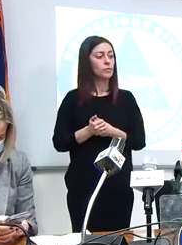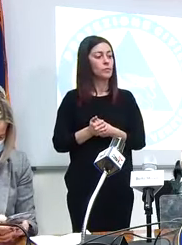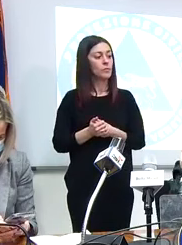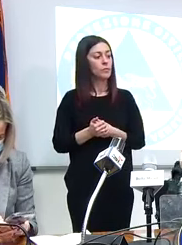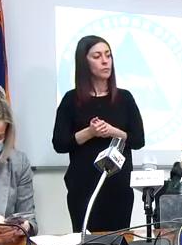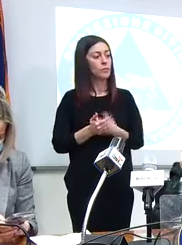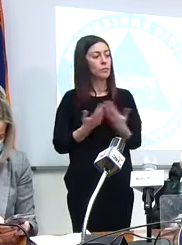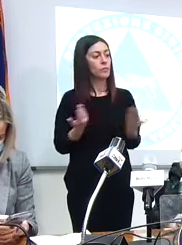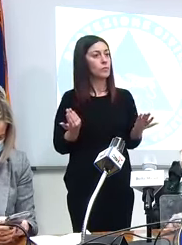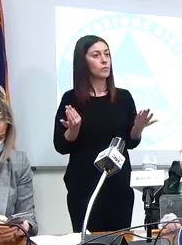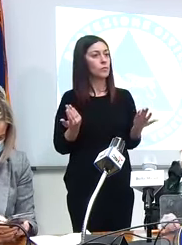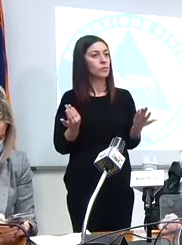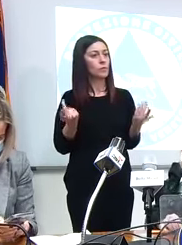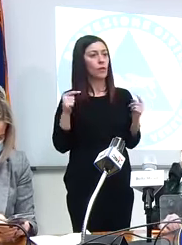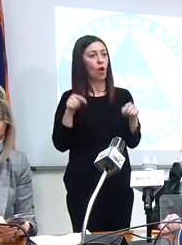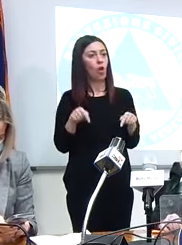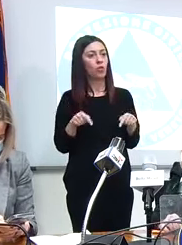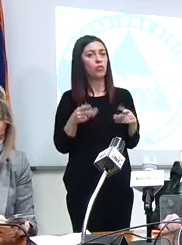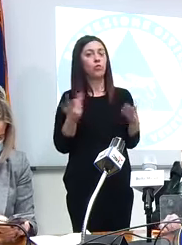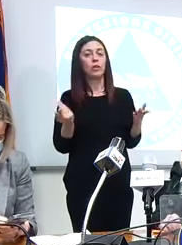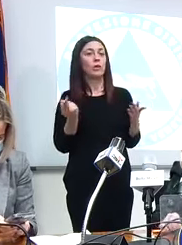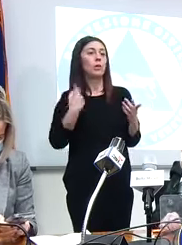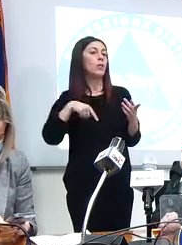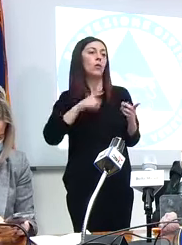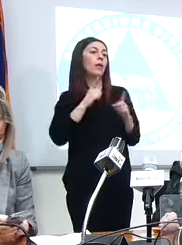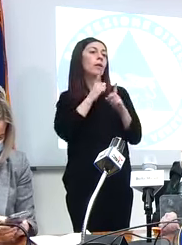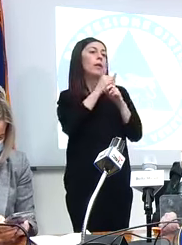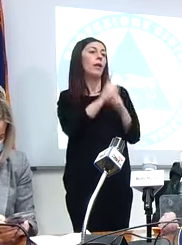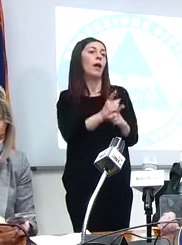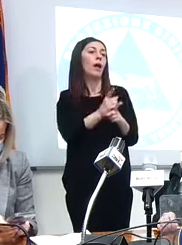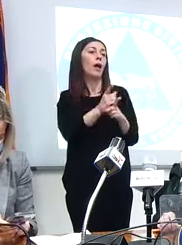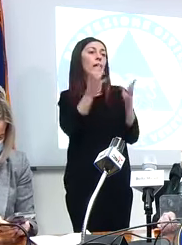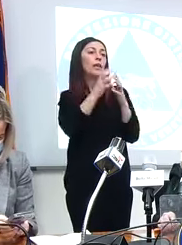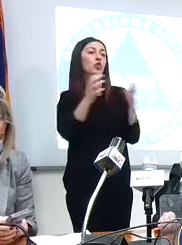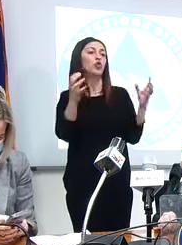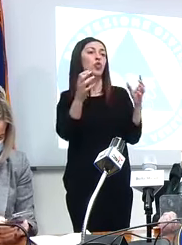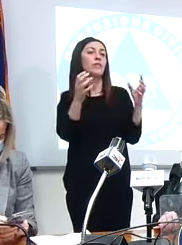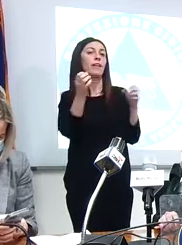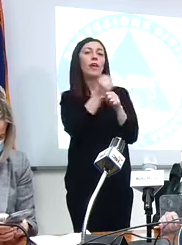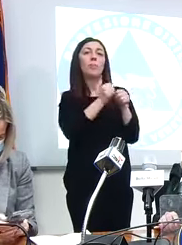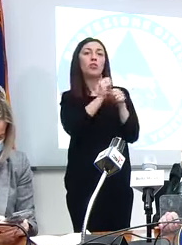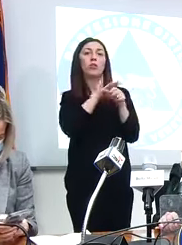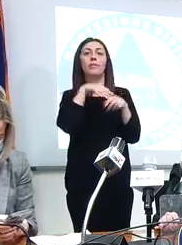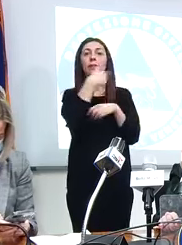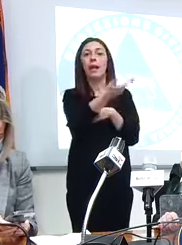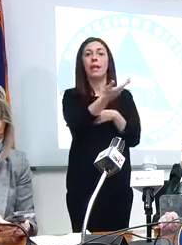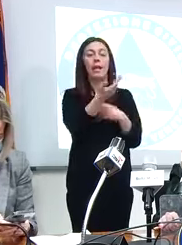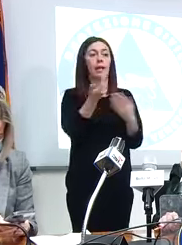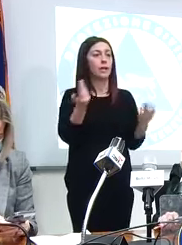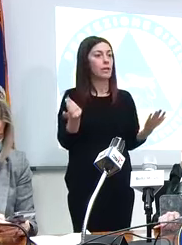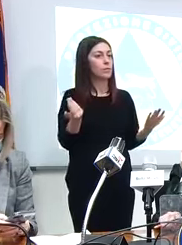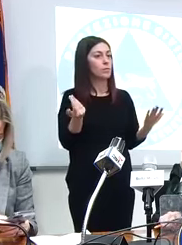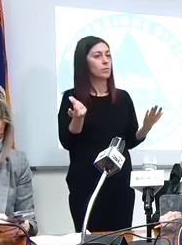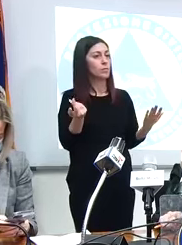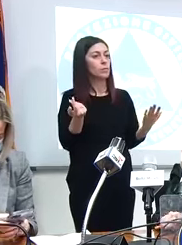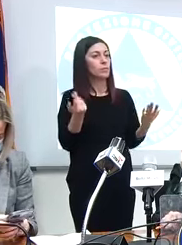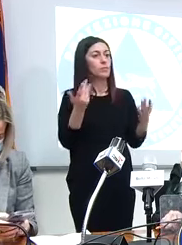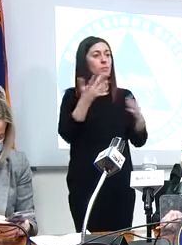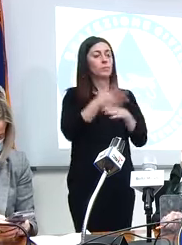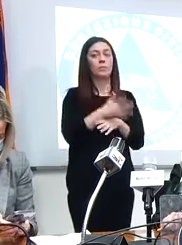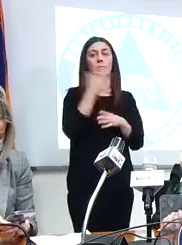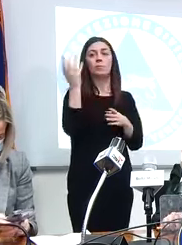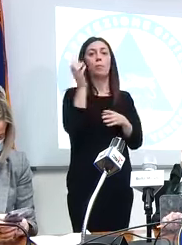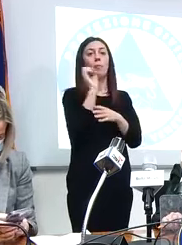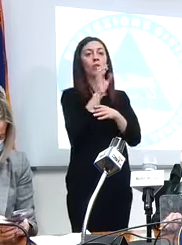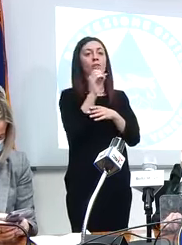ad oggi dipendiamo totalmente dall'industria farmaceutica straniera. e pagare i diritti, cioè, ad esempio il professor Remuzzi sostiene